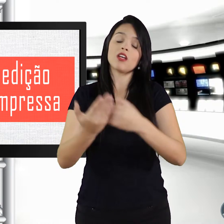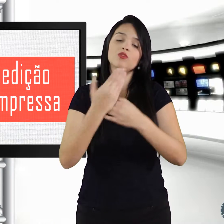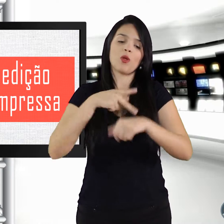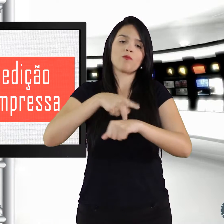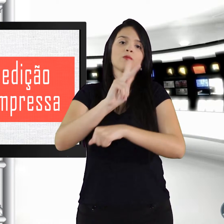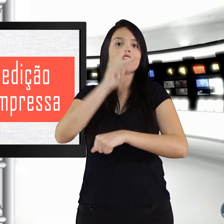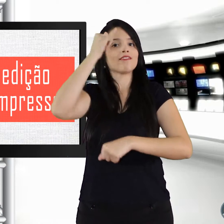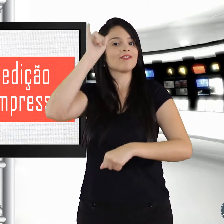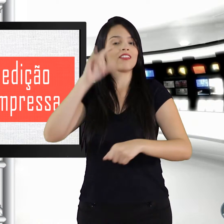além de serem portáteis,